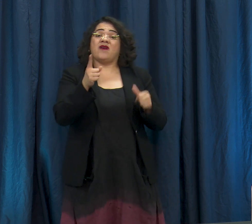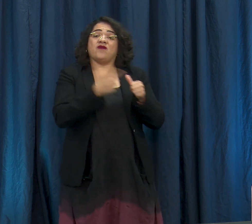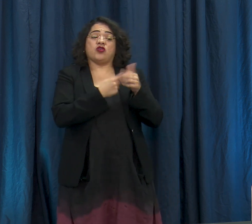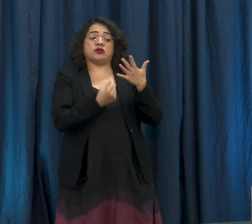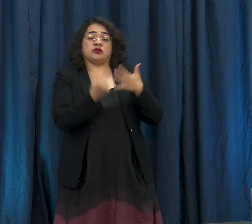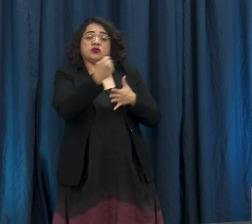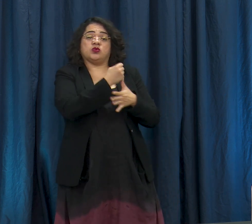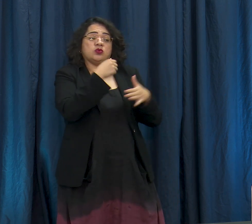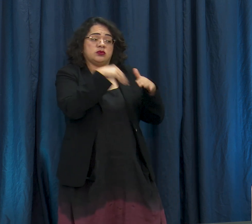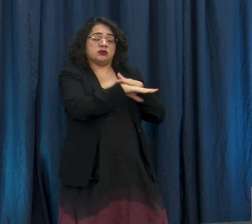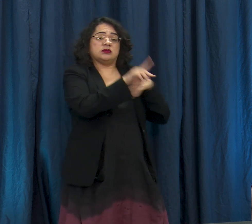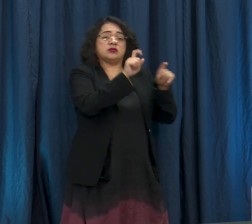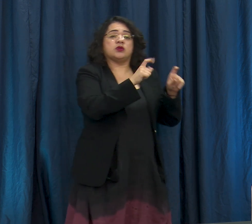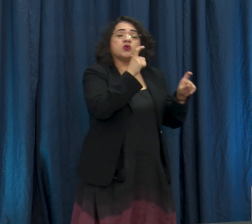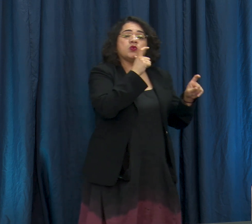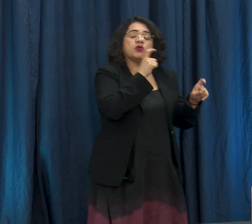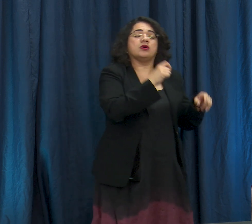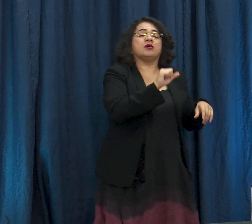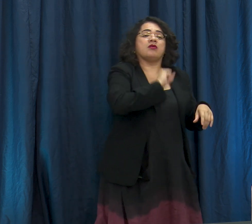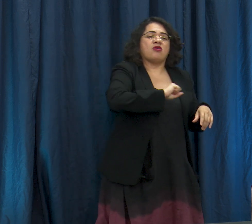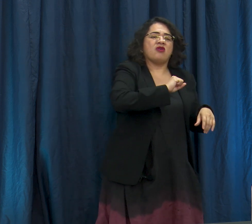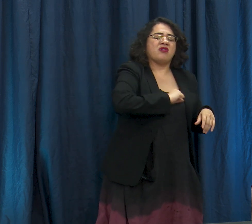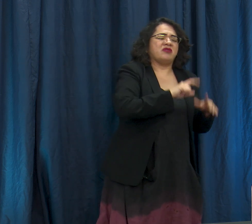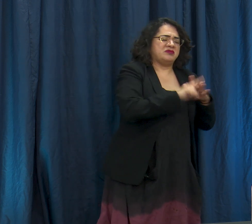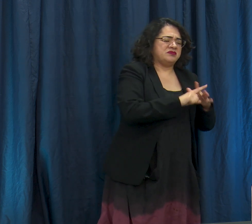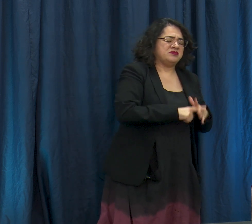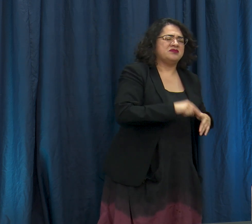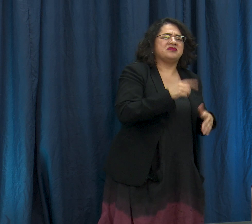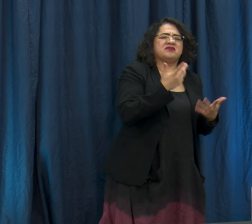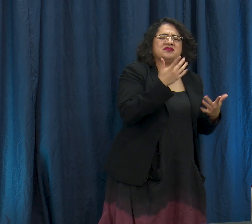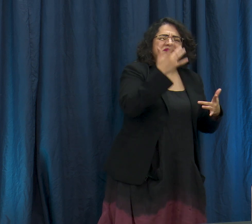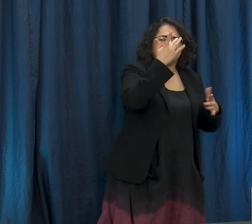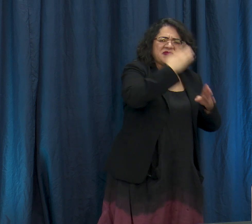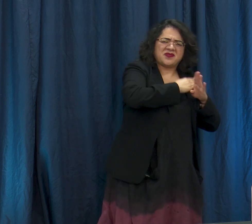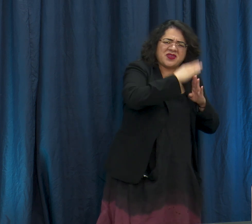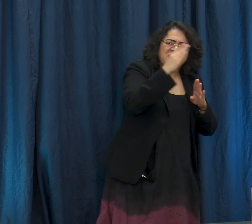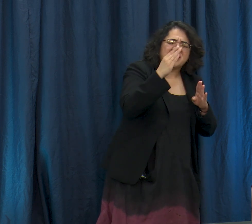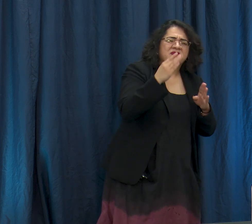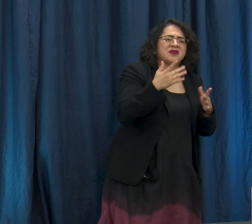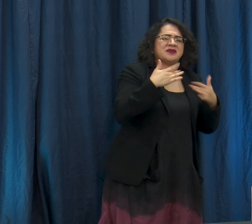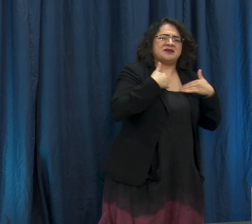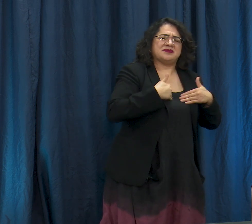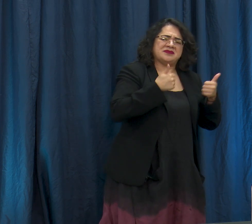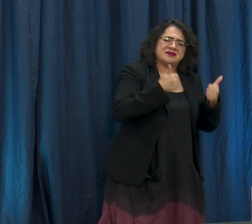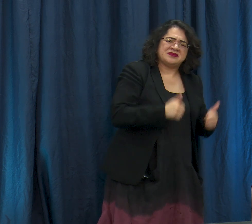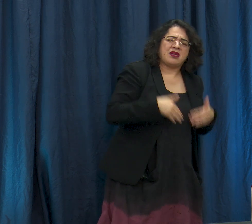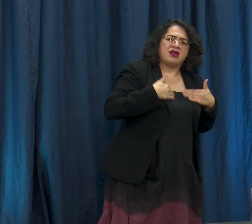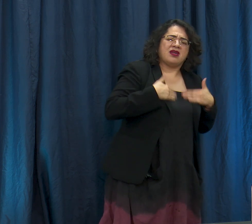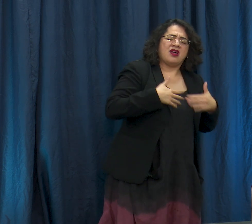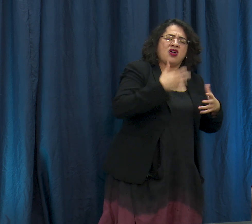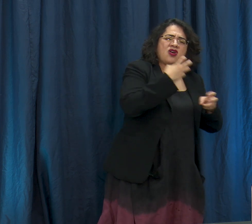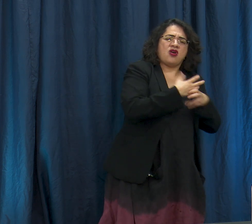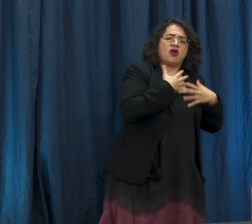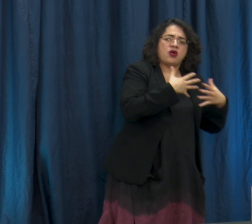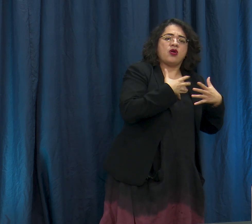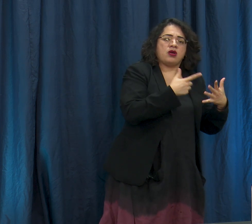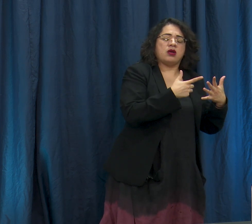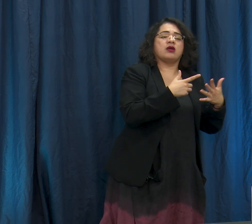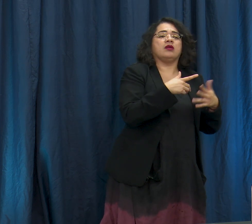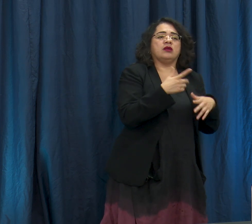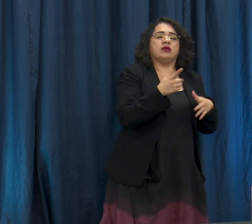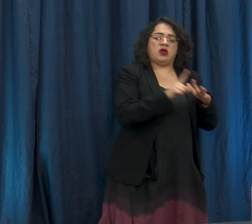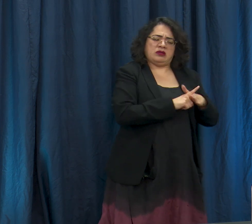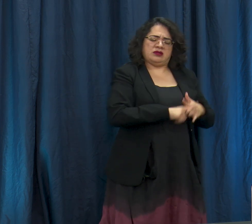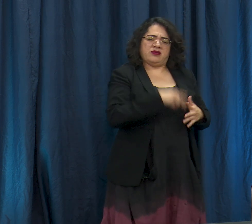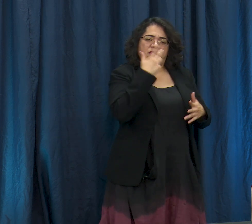respiración, y personas de mayor edad. Para hacer una cita, para el mismo día o el siguiente día, por